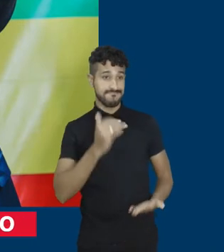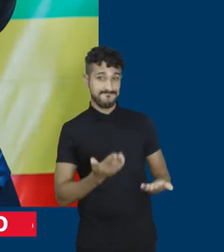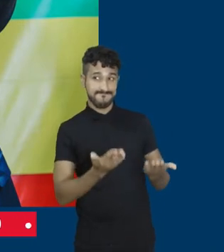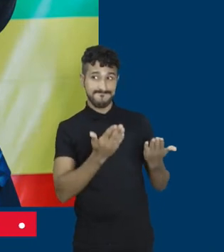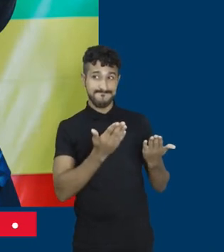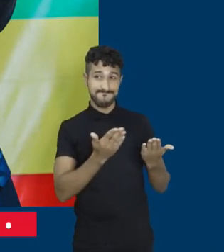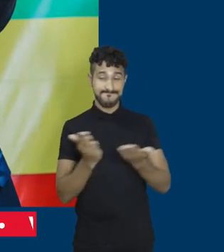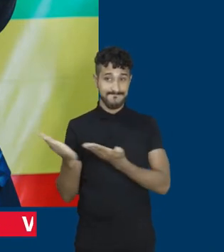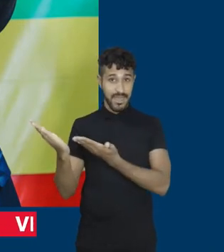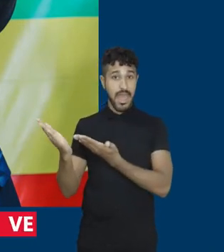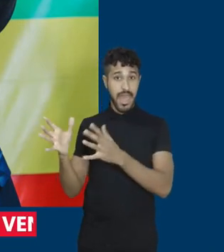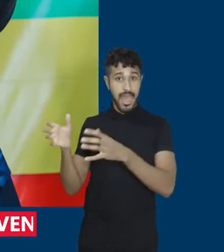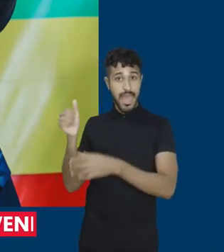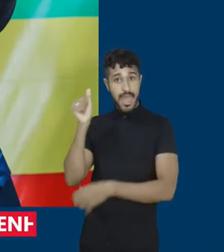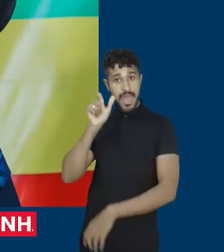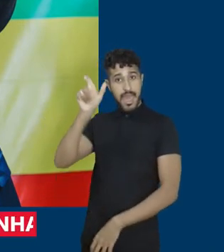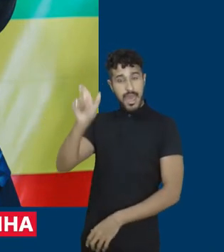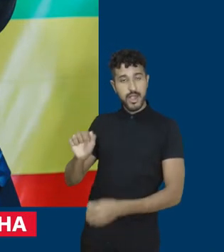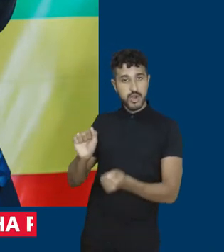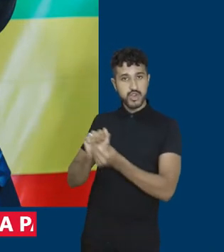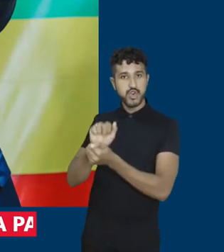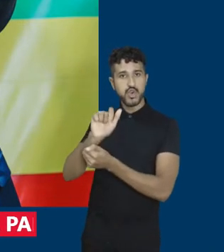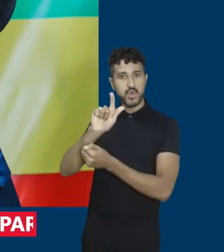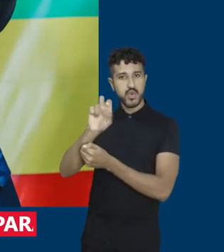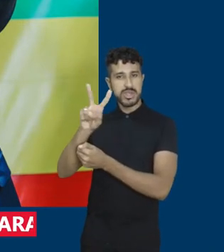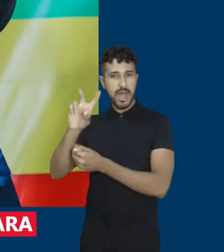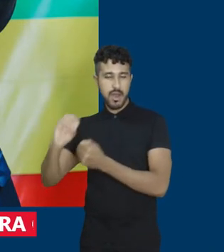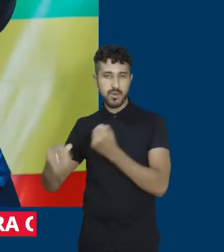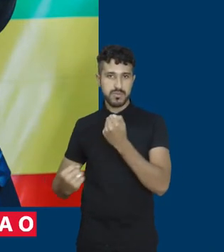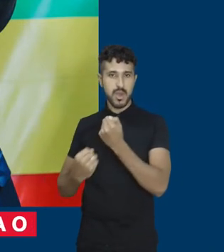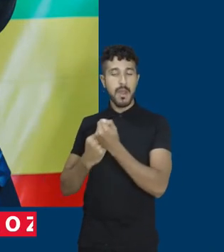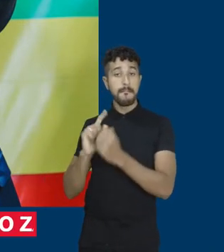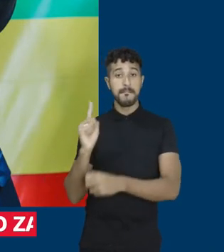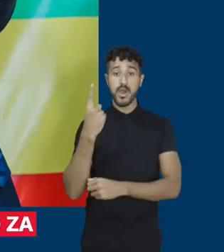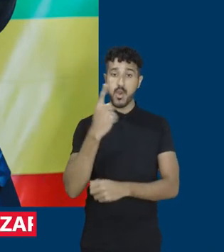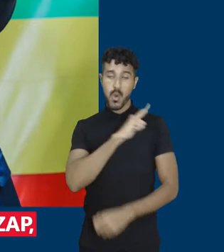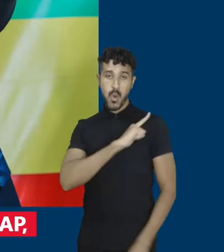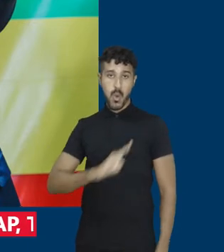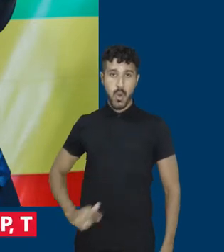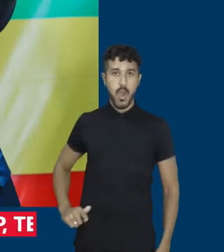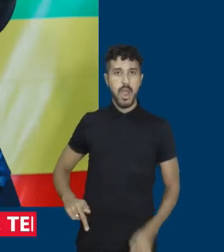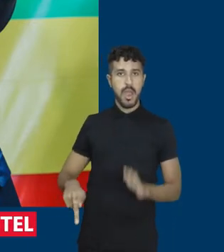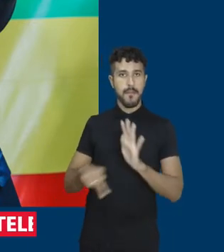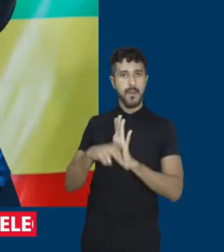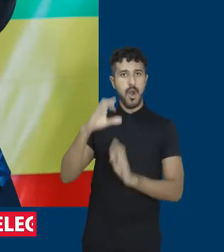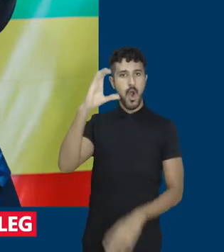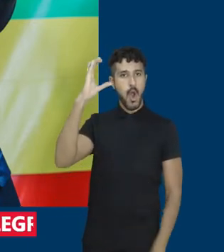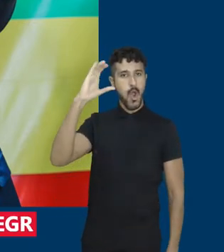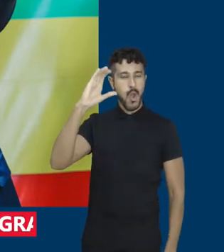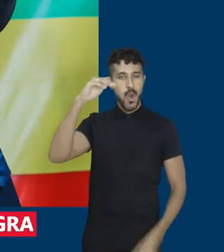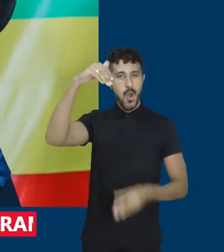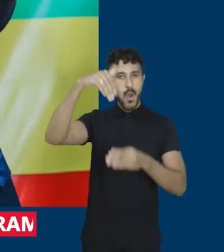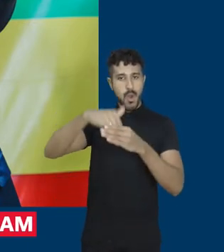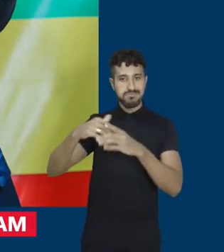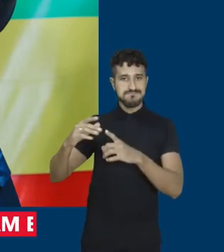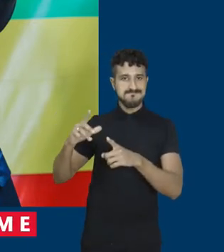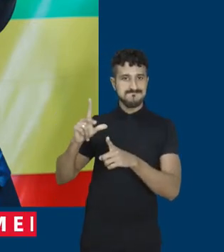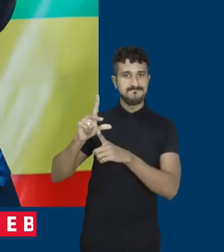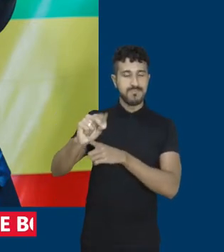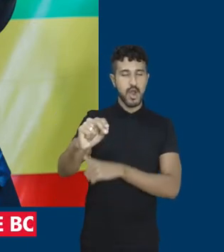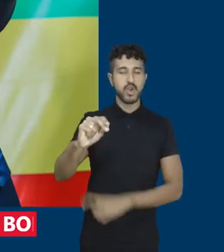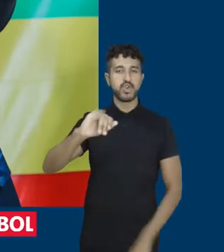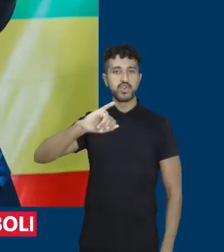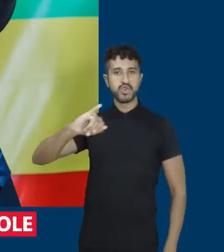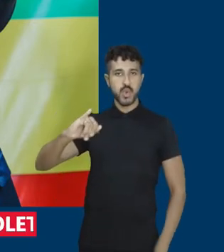integra, junto com o presidente Gustavo Petro, o primeiro governo progressista da Colômbia, eleito em junho e com posse marcada para